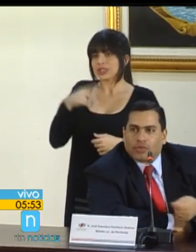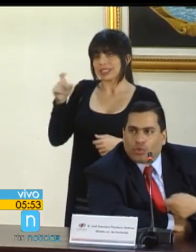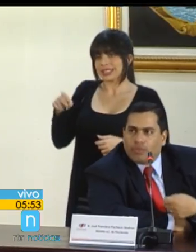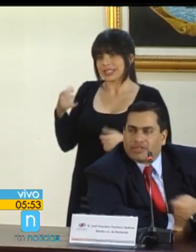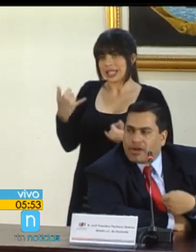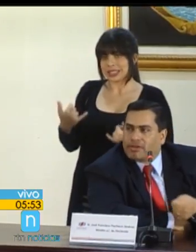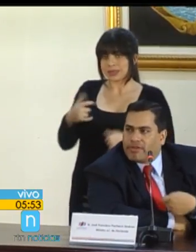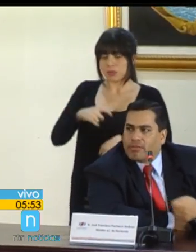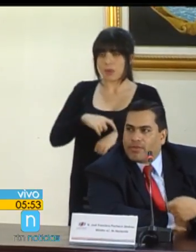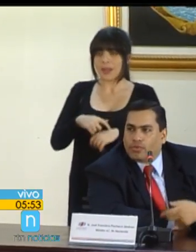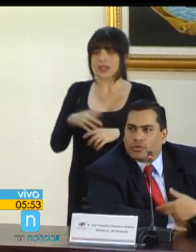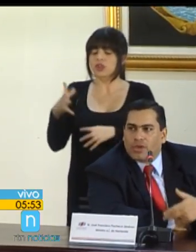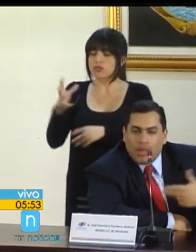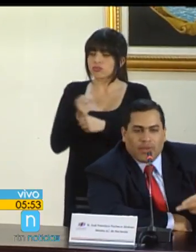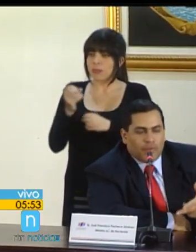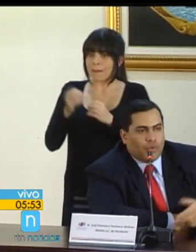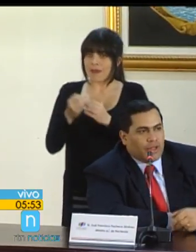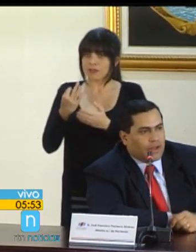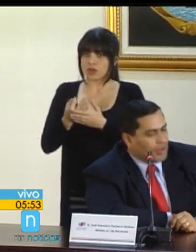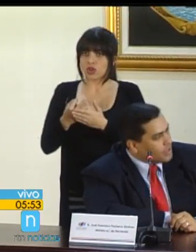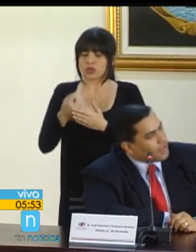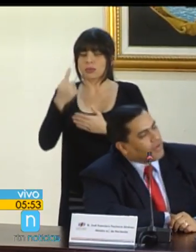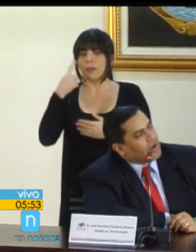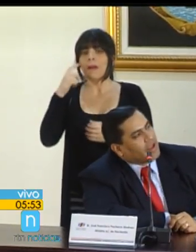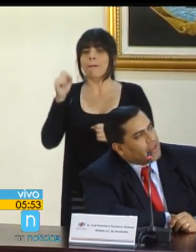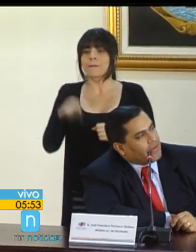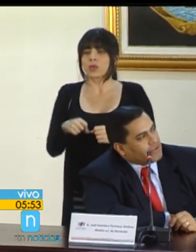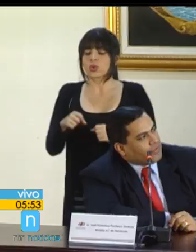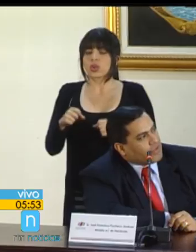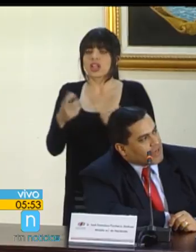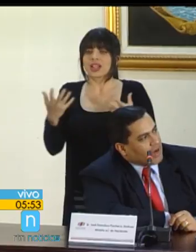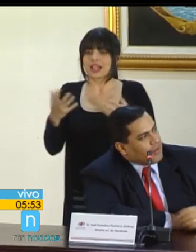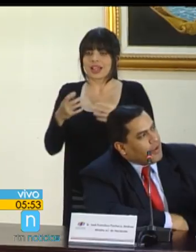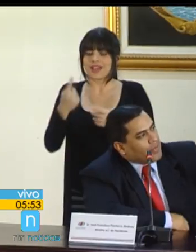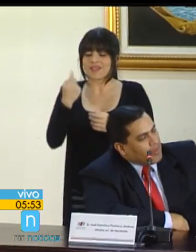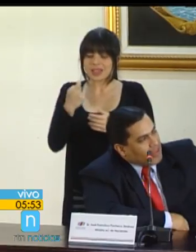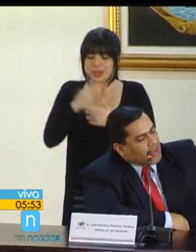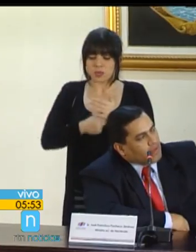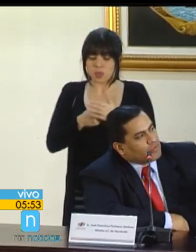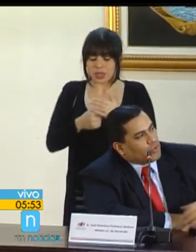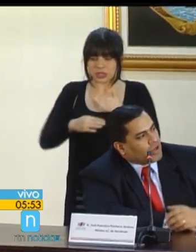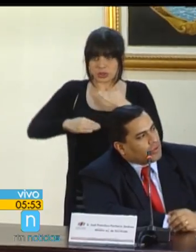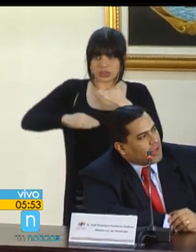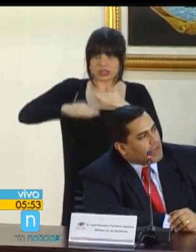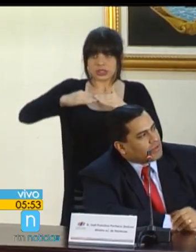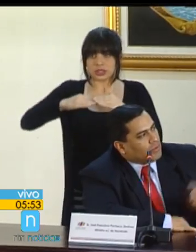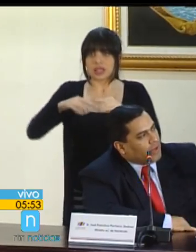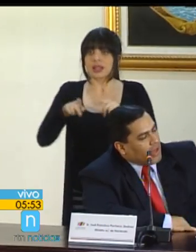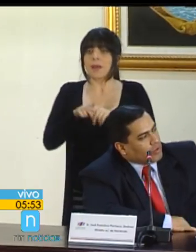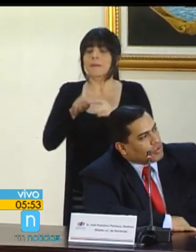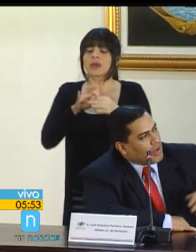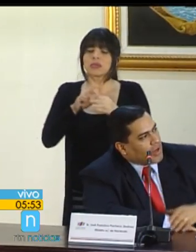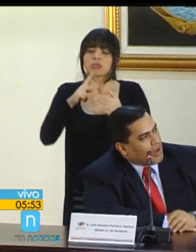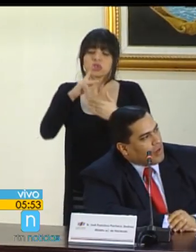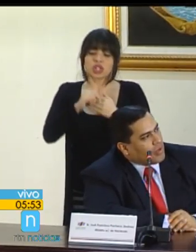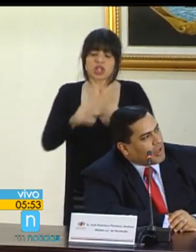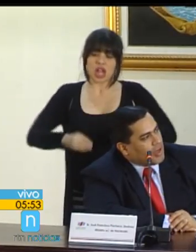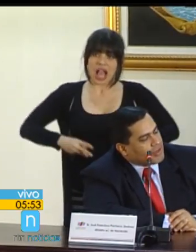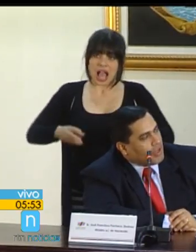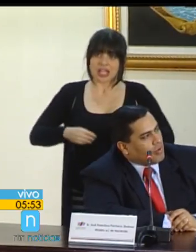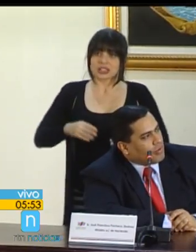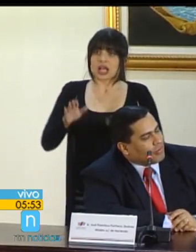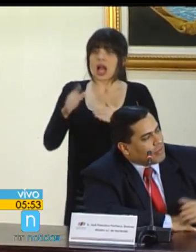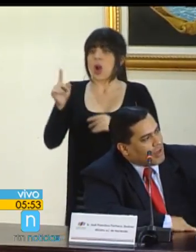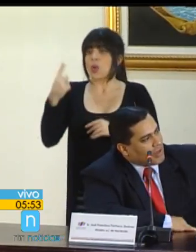este momento, comenzar a recibir más fondos para poder cerrar el déficit fiscal. También tenemos proyectos de gasto, el uso de la Caja Única